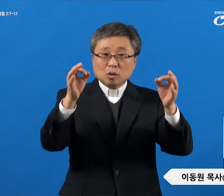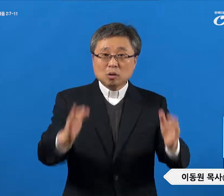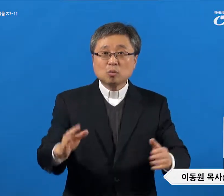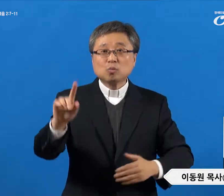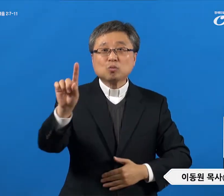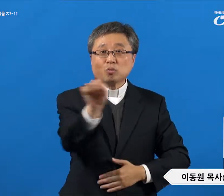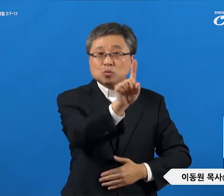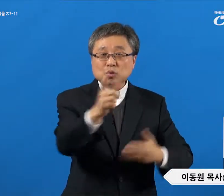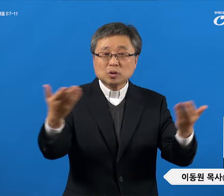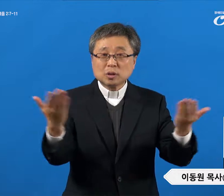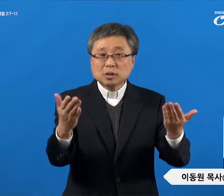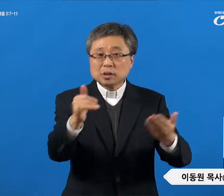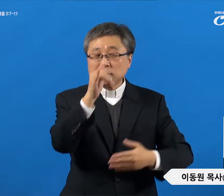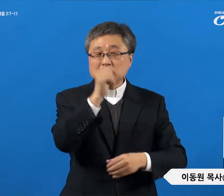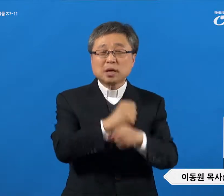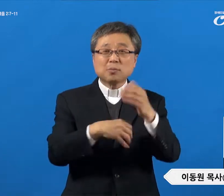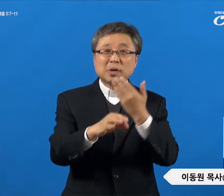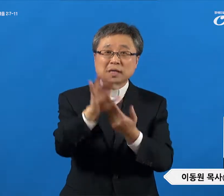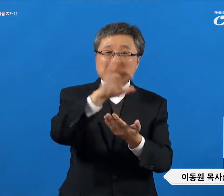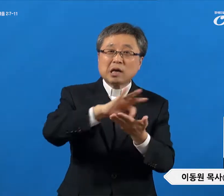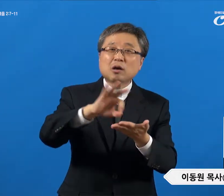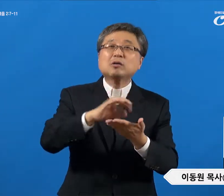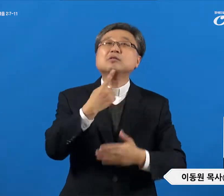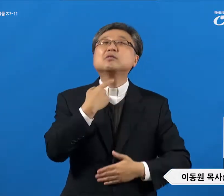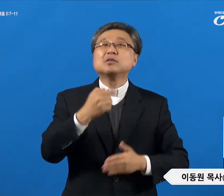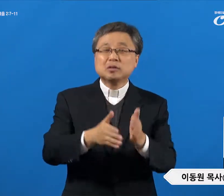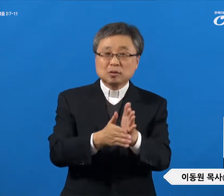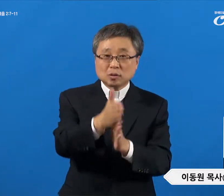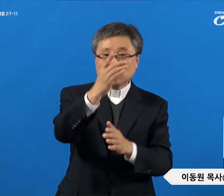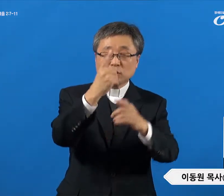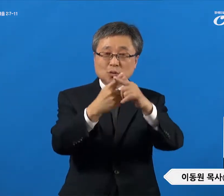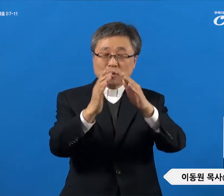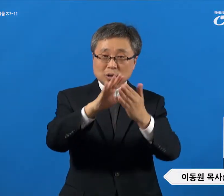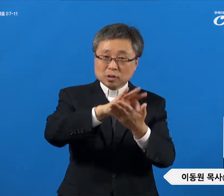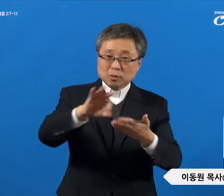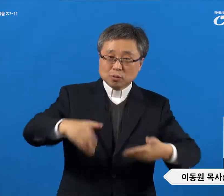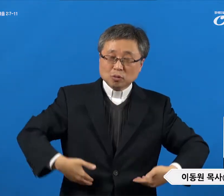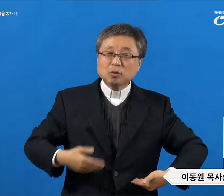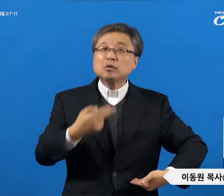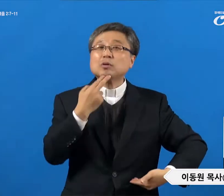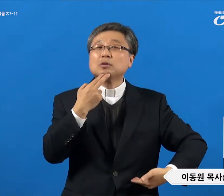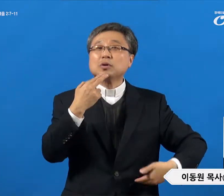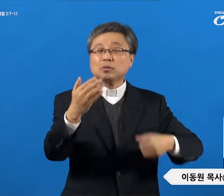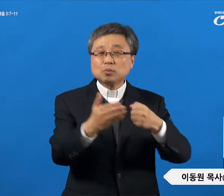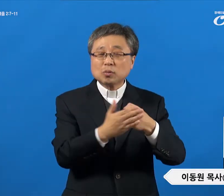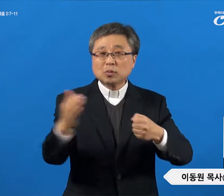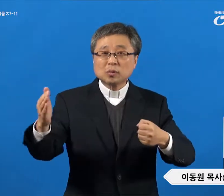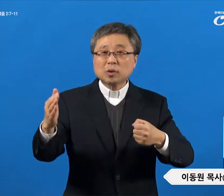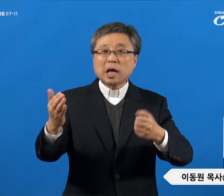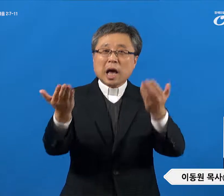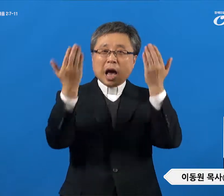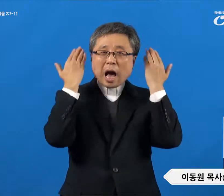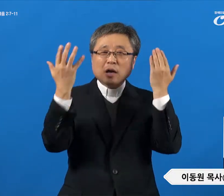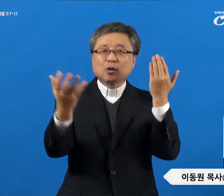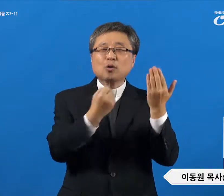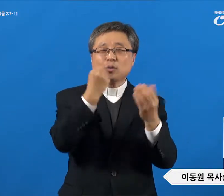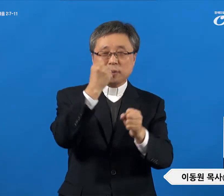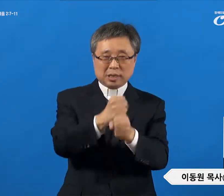있었냐면, 그 쓰던 건물은 이제 교회로 안 쓸 필요가 없으니까 그 건물을 어떻게 하느냐, 학교로 하기로 했어요. 유치원을 했어요,